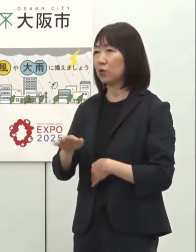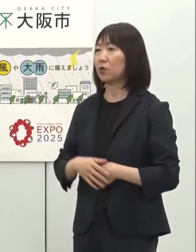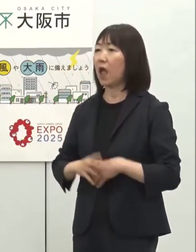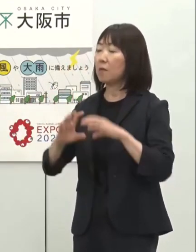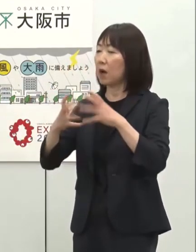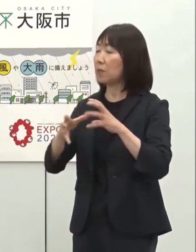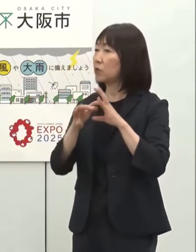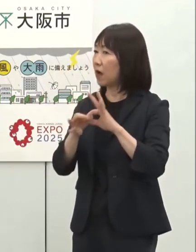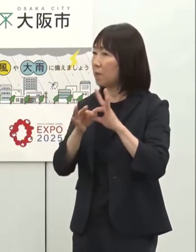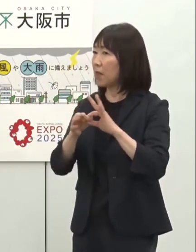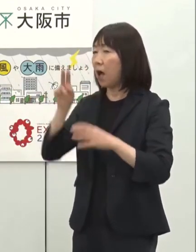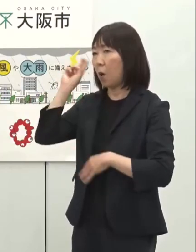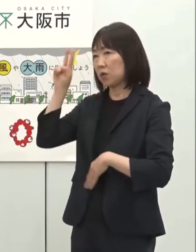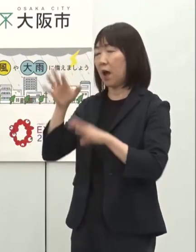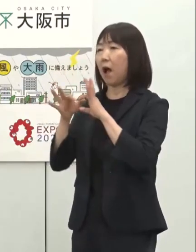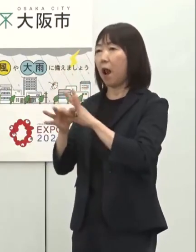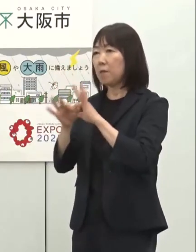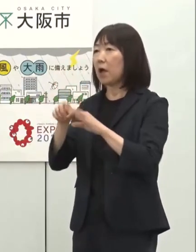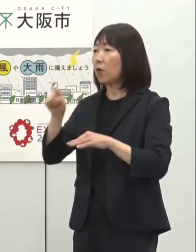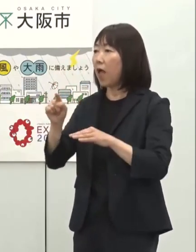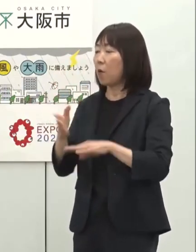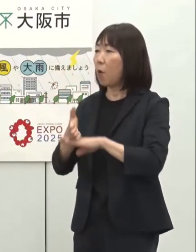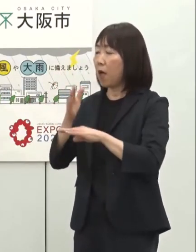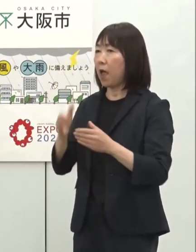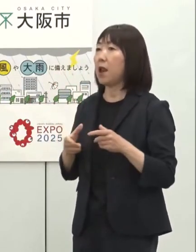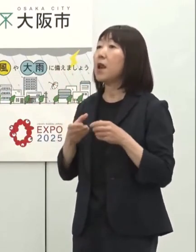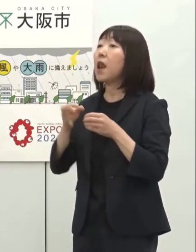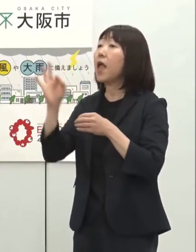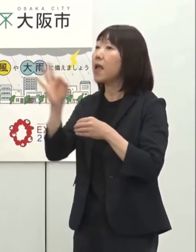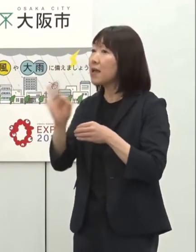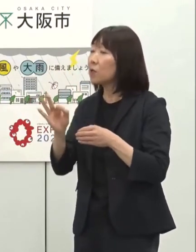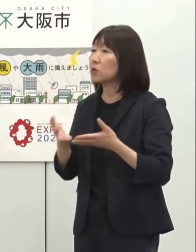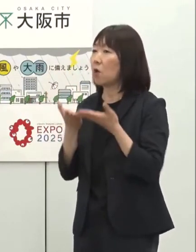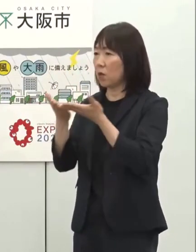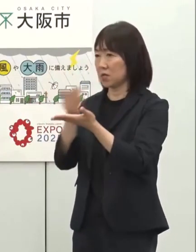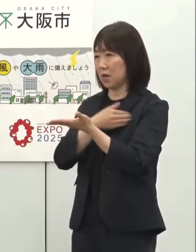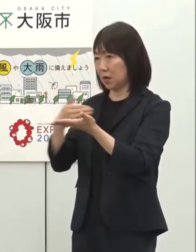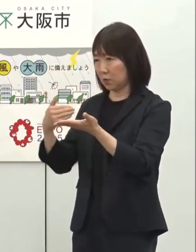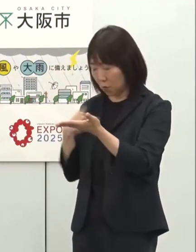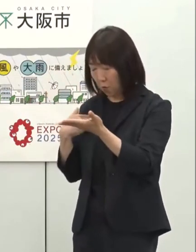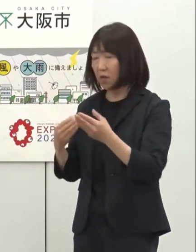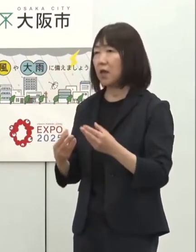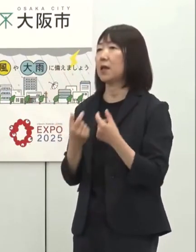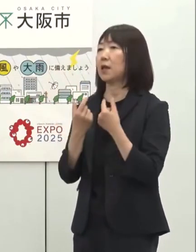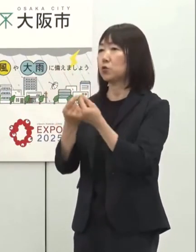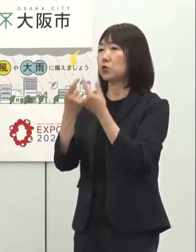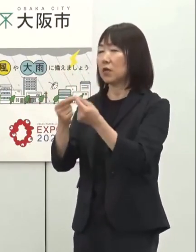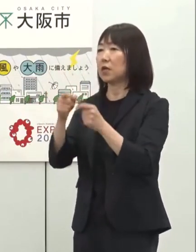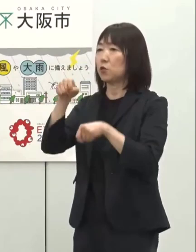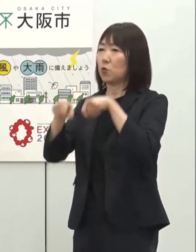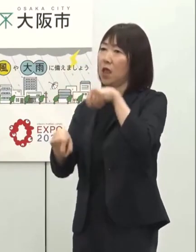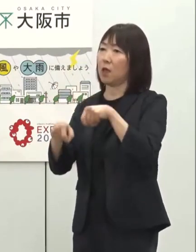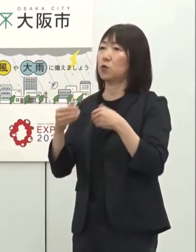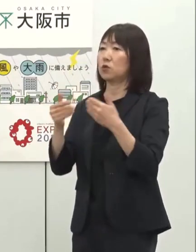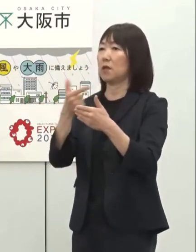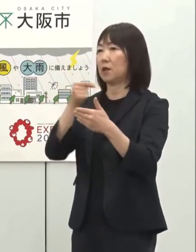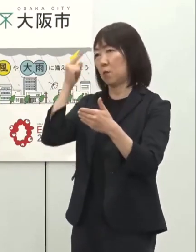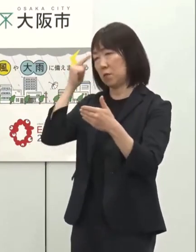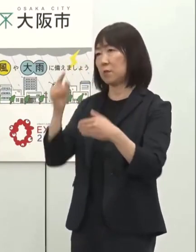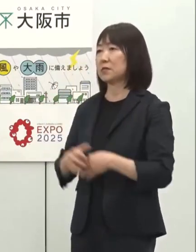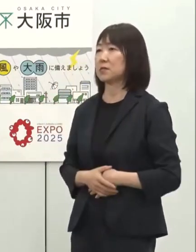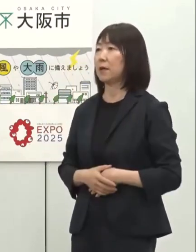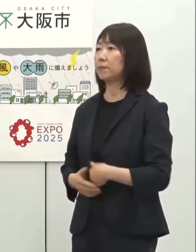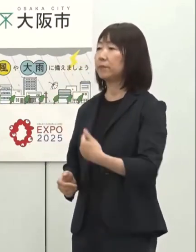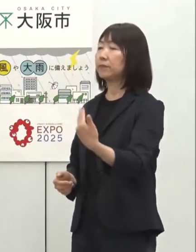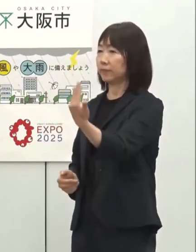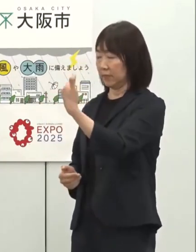や大阪に絡めたものがあ例品としてえお渡しできるように引き続き調整を進めれたらと思っておりますま